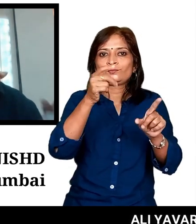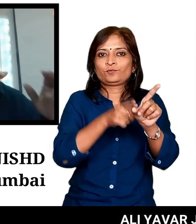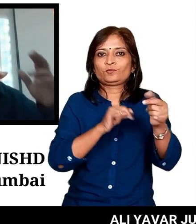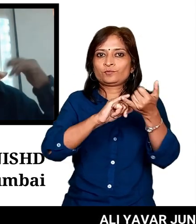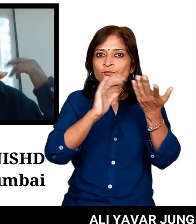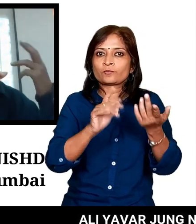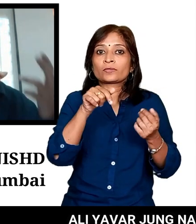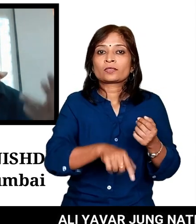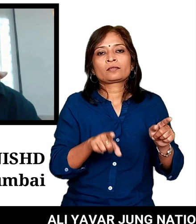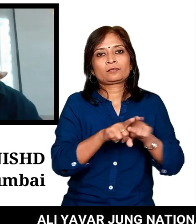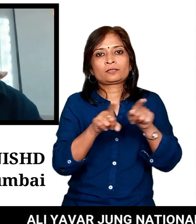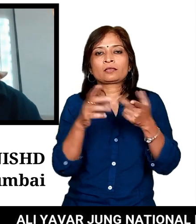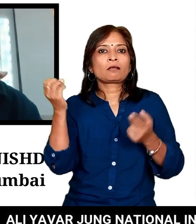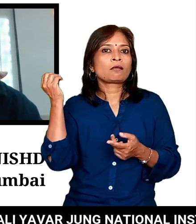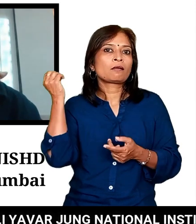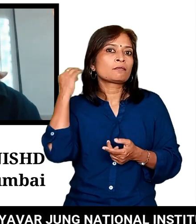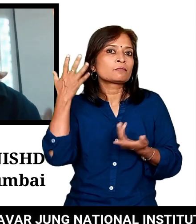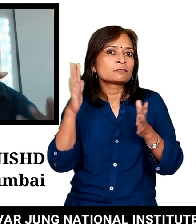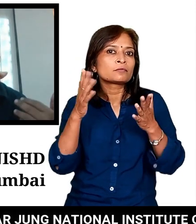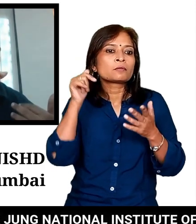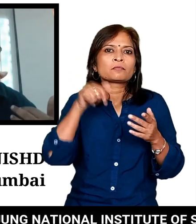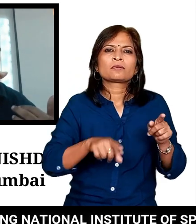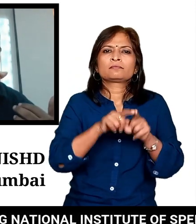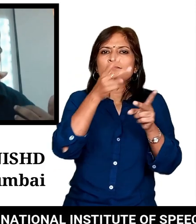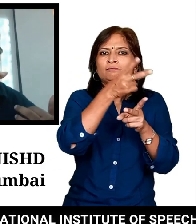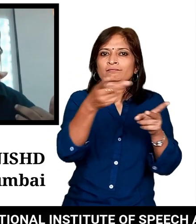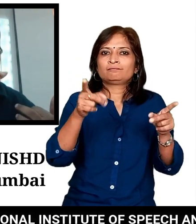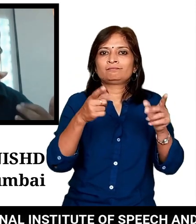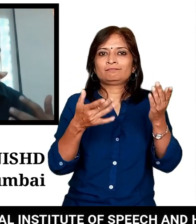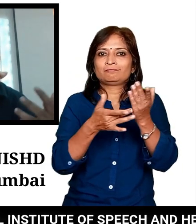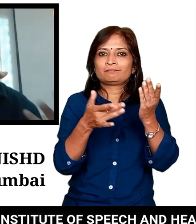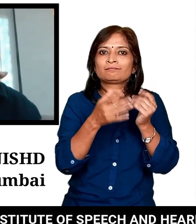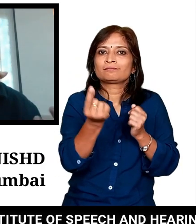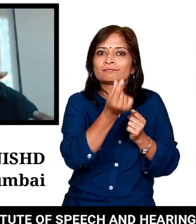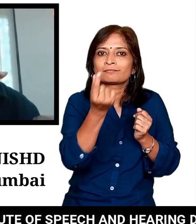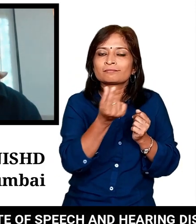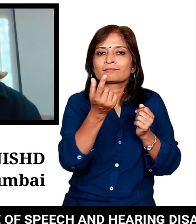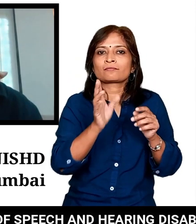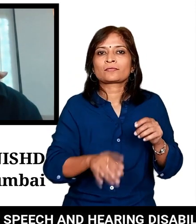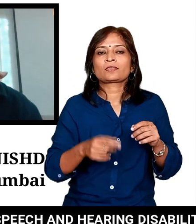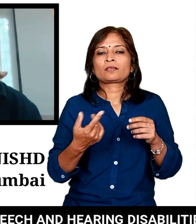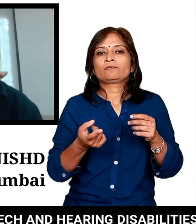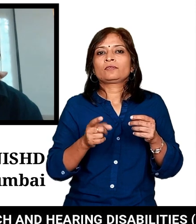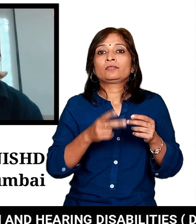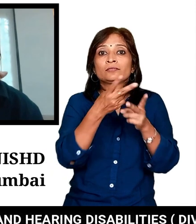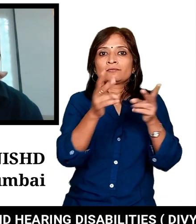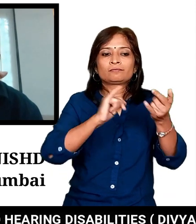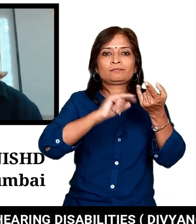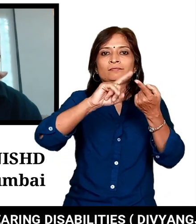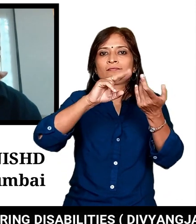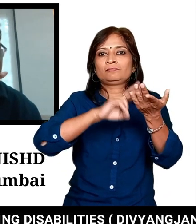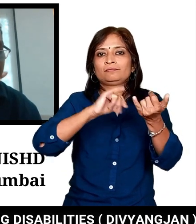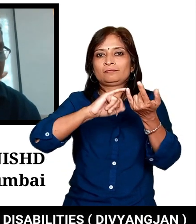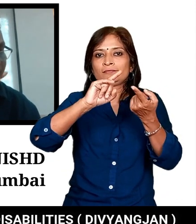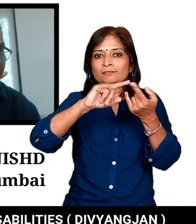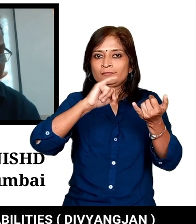कि हियरिंग नहीं है फिर भी बाकी बहुत सारे अलग आउट ऑफ 5 senses 4 senses कैन बी यूटिलाइज